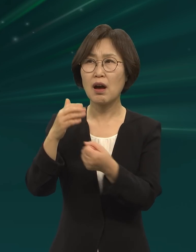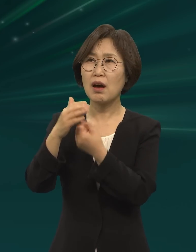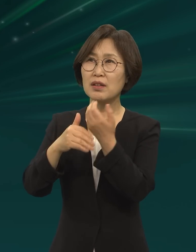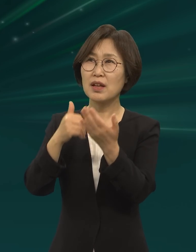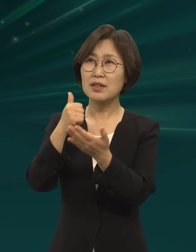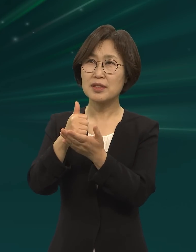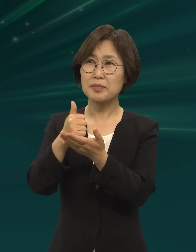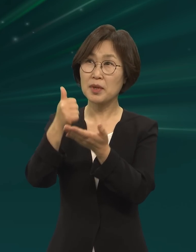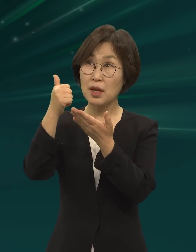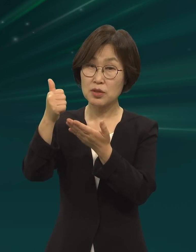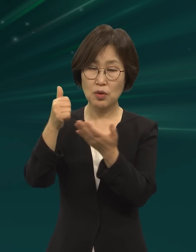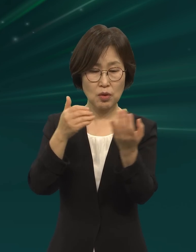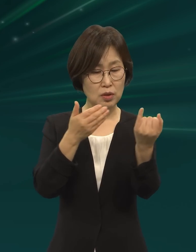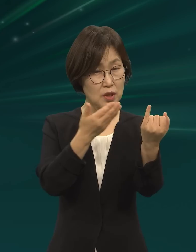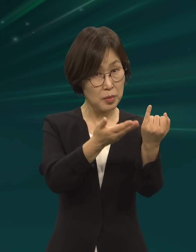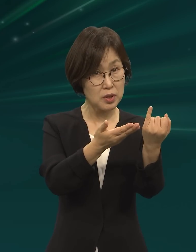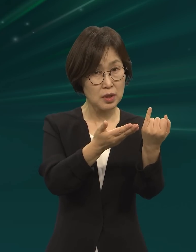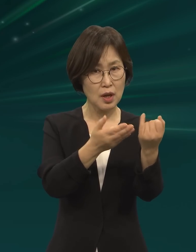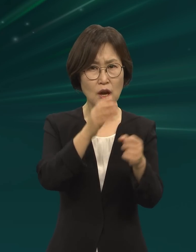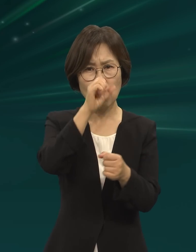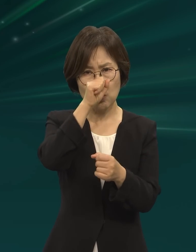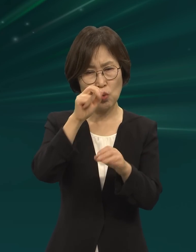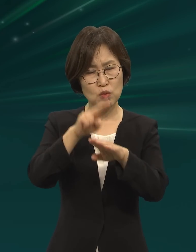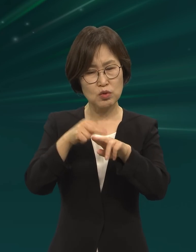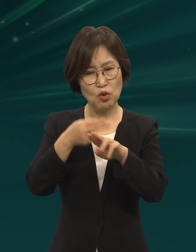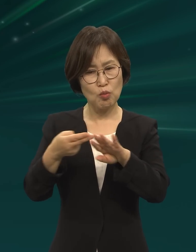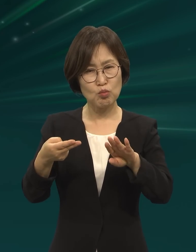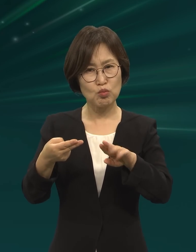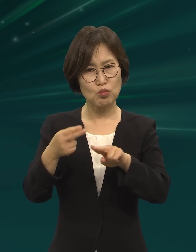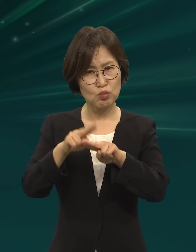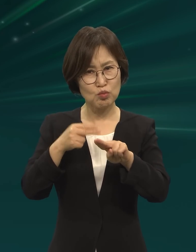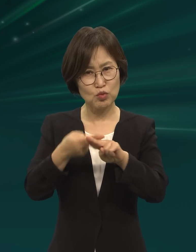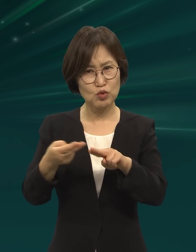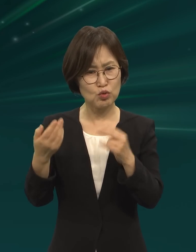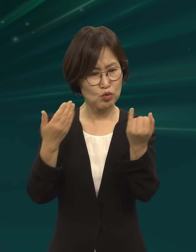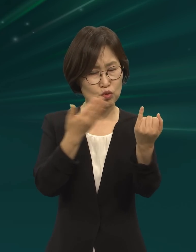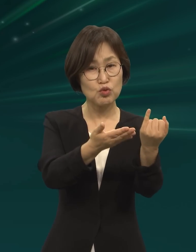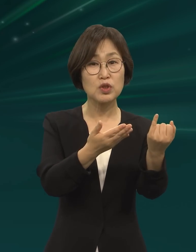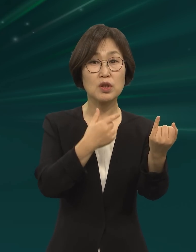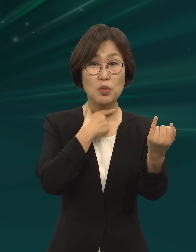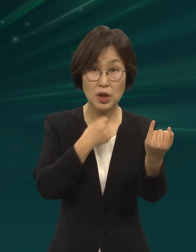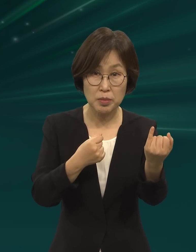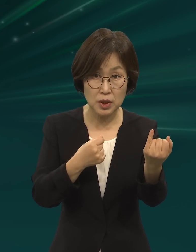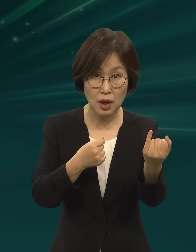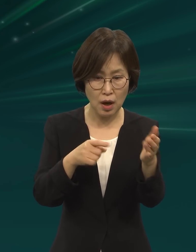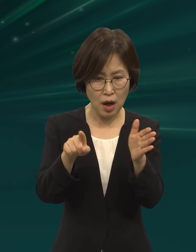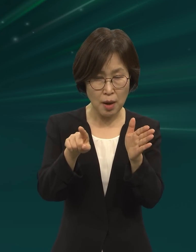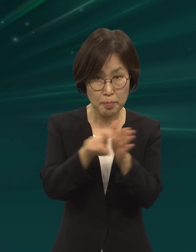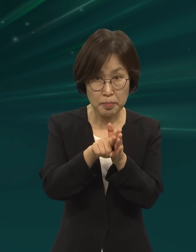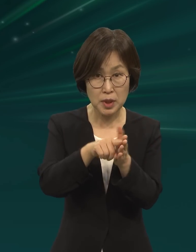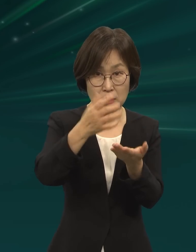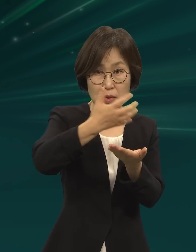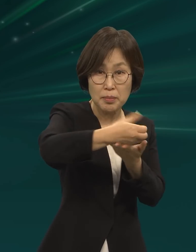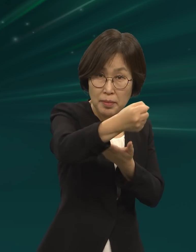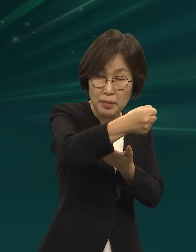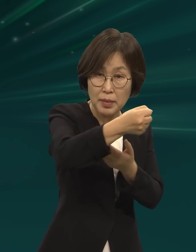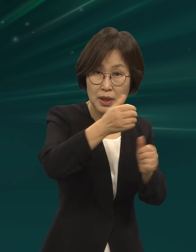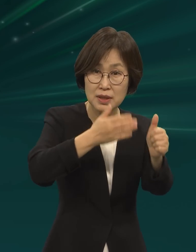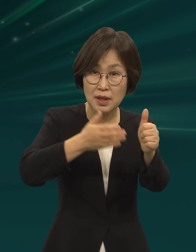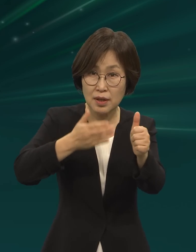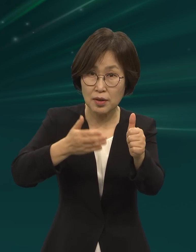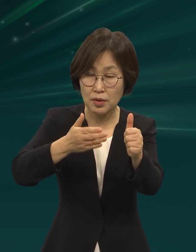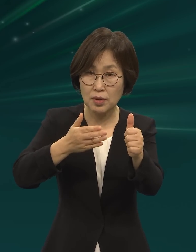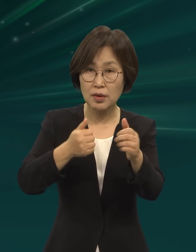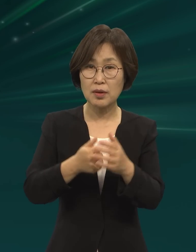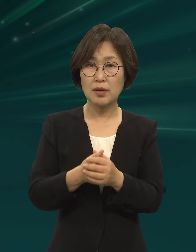하나님께서 자매님에게 좋은 선물 주시기 원합니다. 믿음을 받으세요. 믿음을 받으세요. 이제